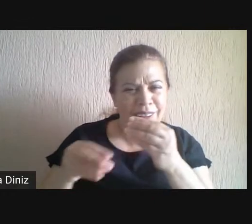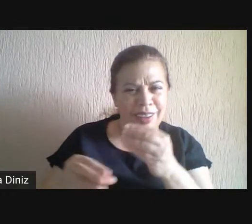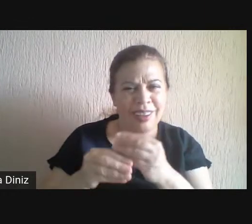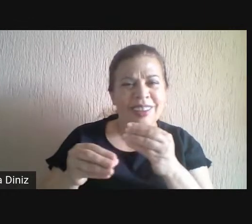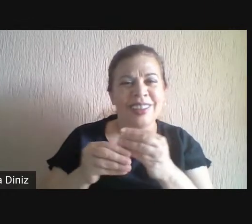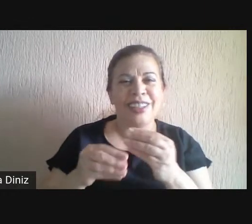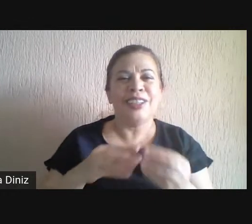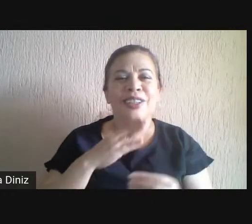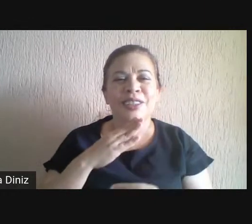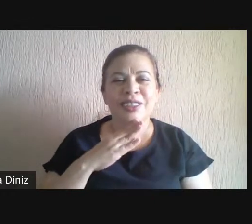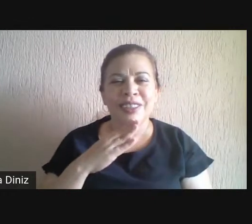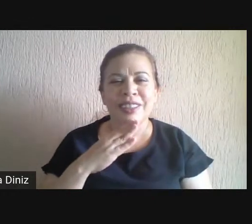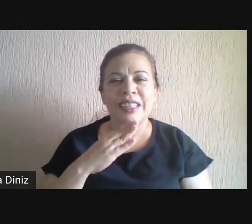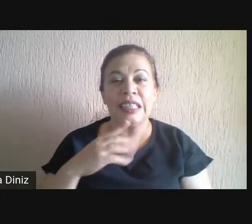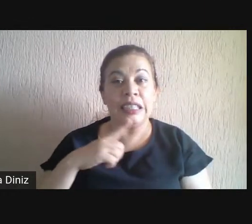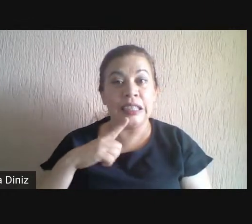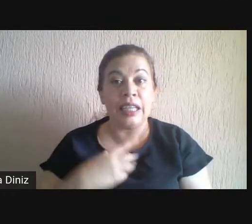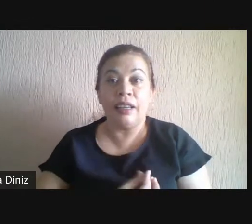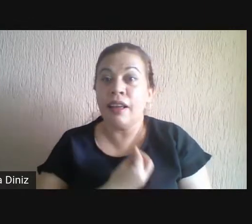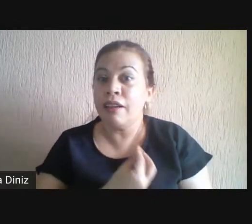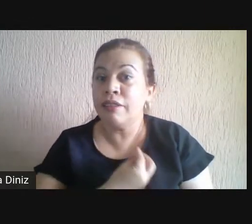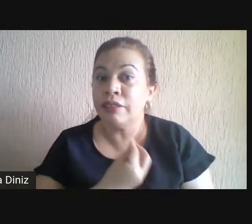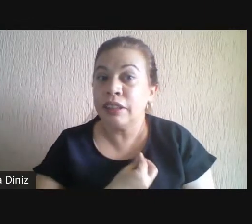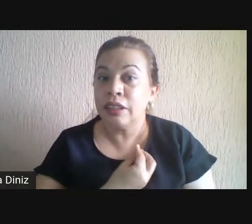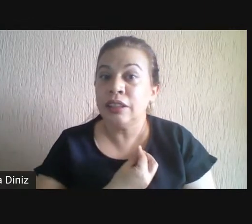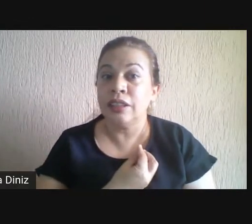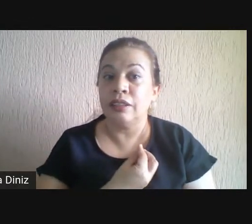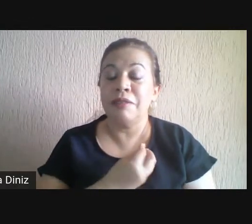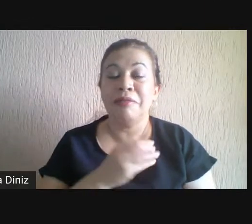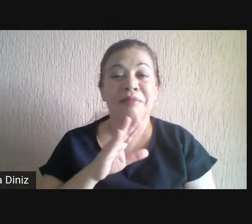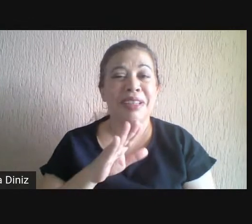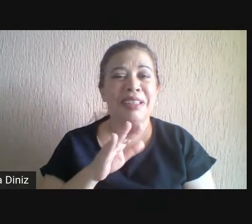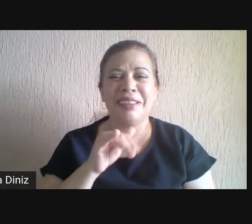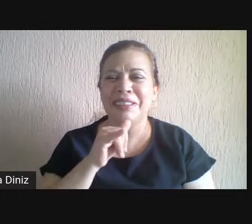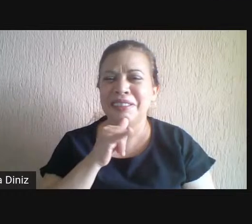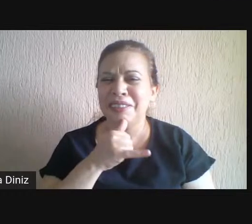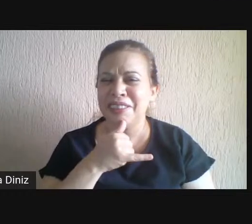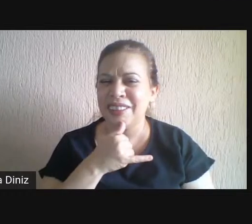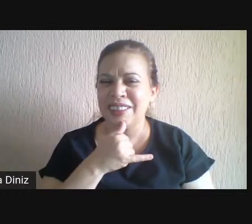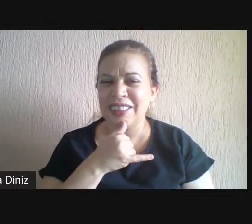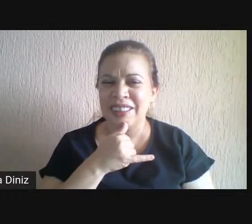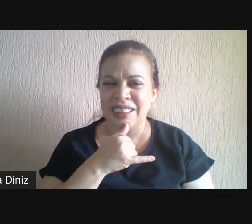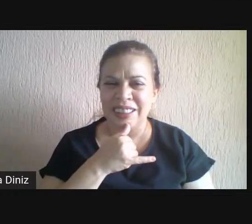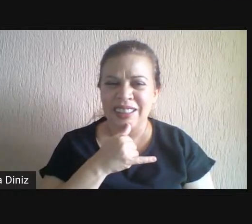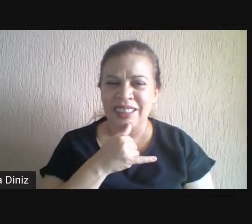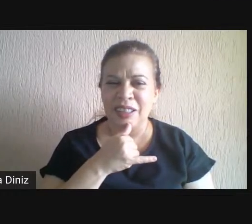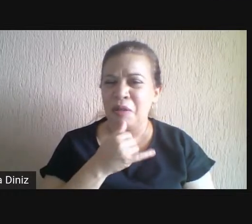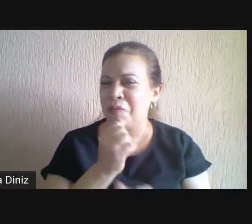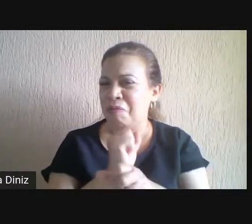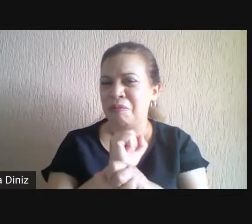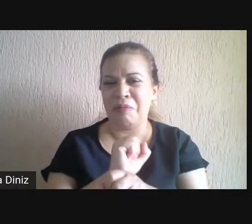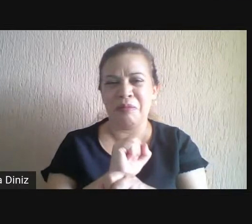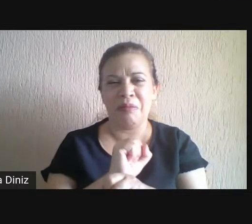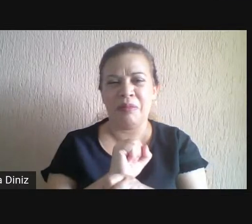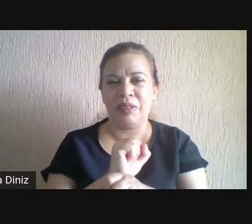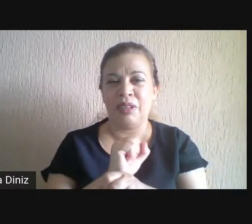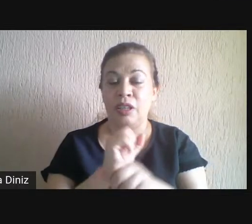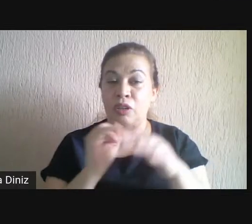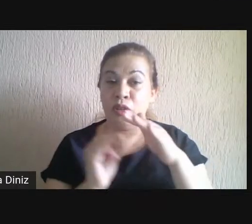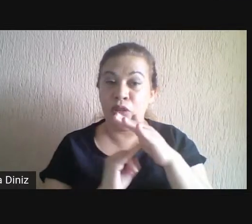formais adquiridos ao longo da vida, que é algo que, infelizmente, depois que nós saímos da CETEC, praticamente parou, que é os